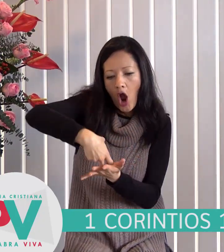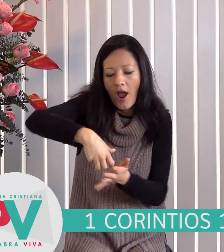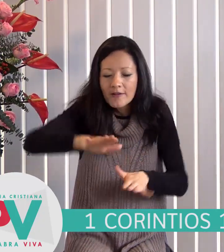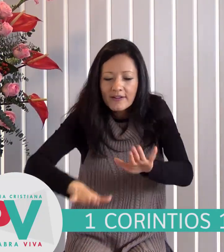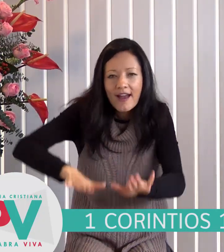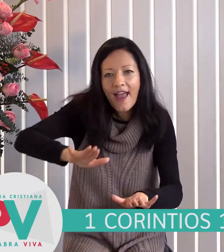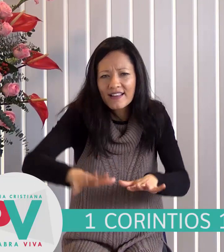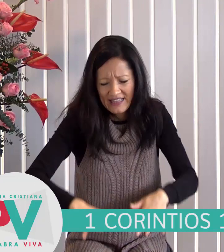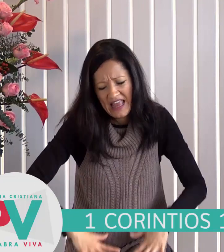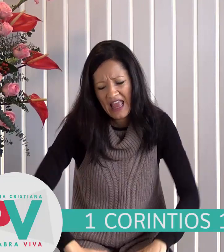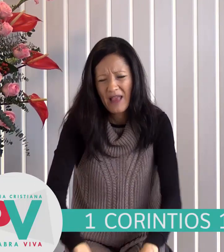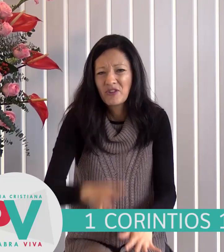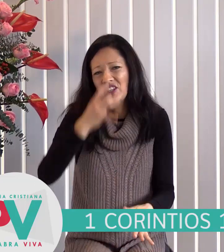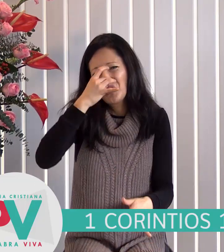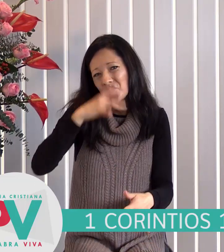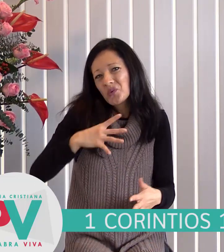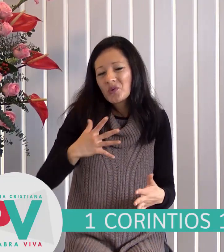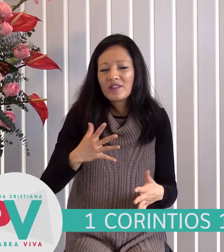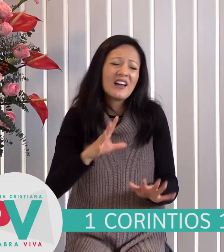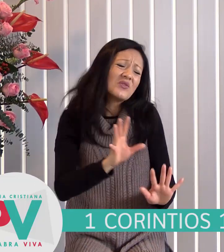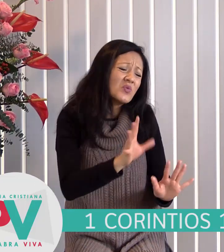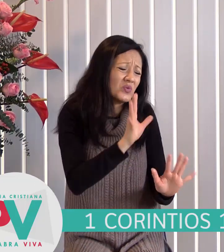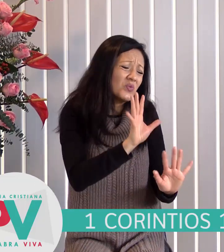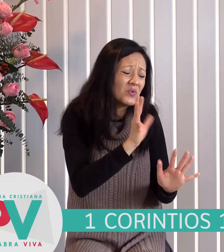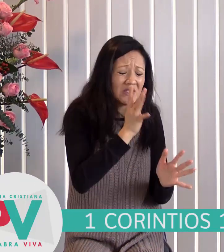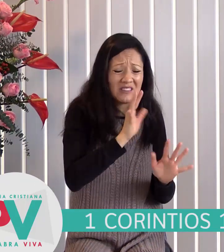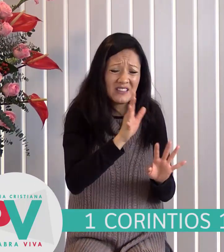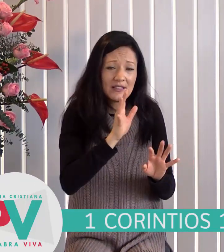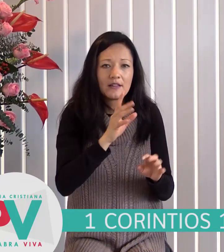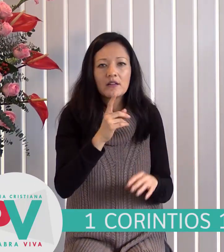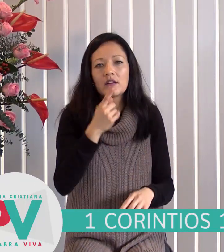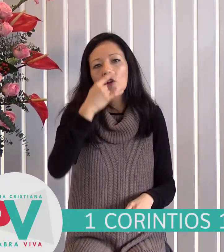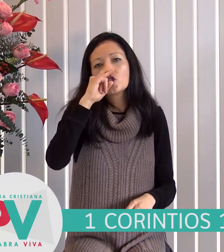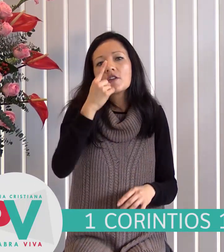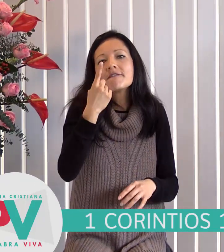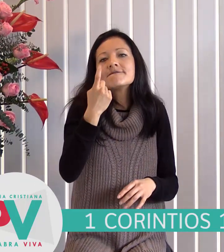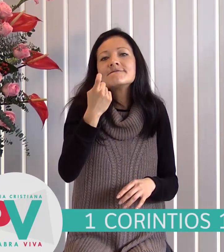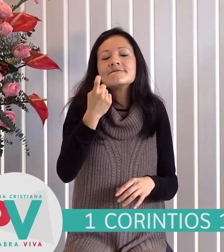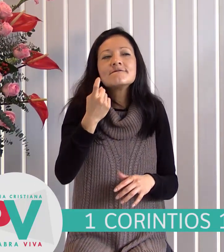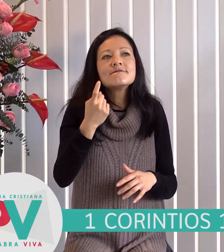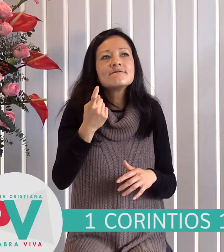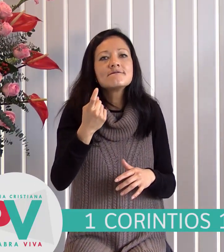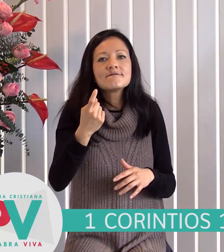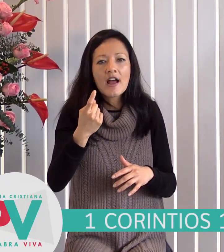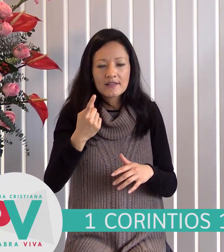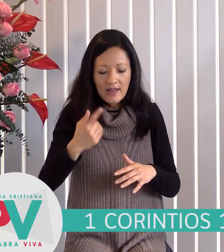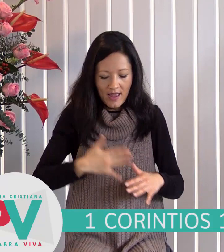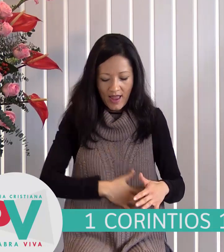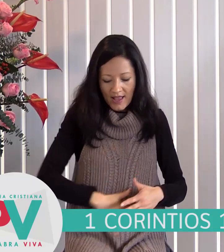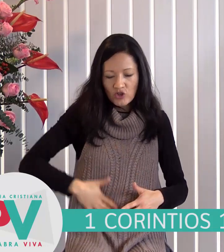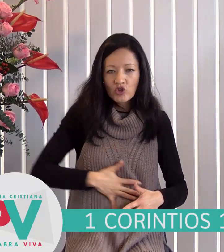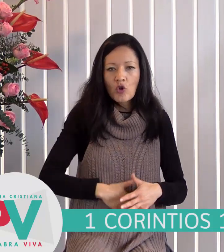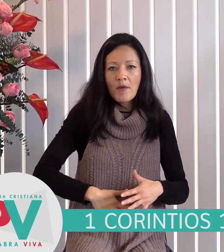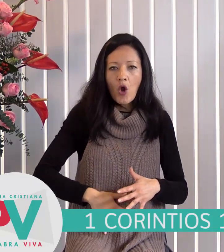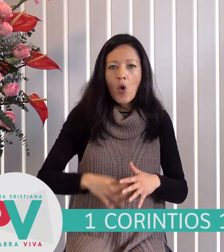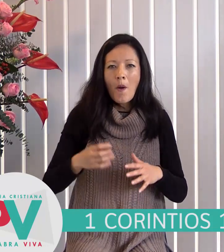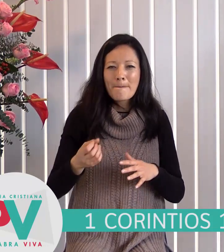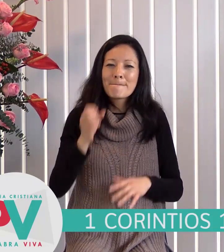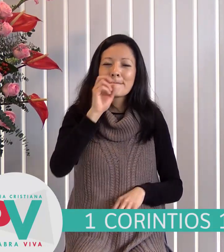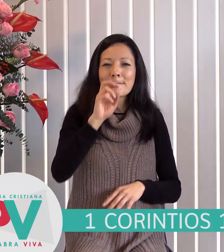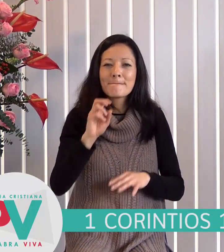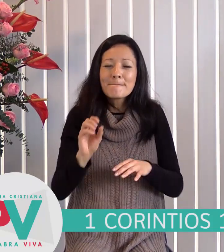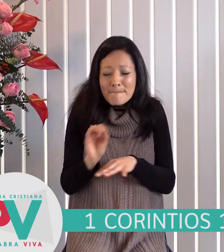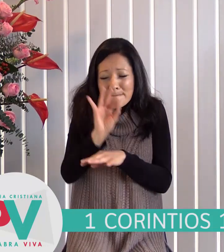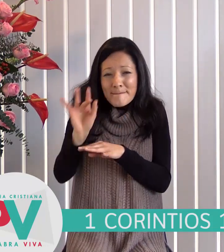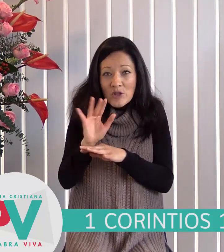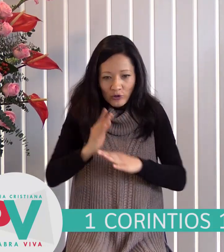gateen y no... Y entonces los niños no desarrollan flora intestinal. Y después los agarra